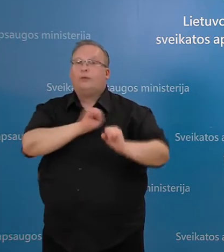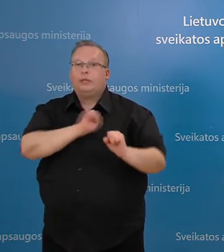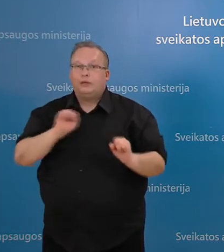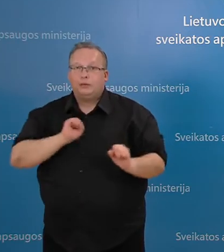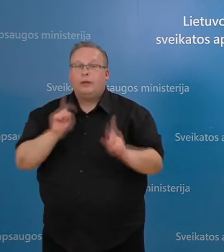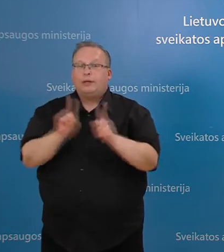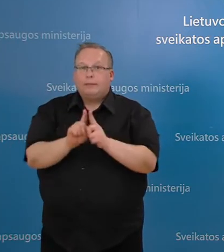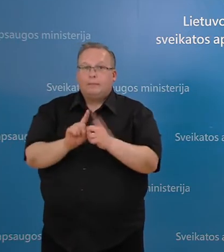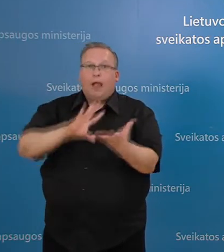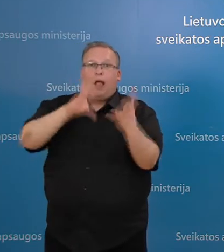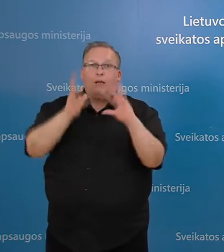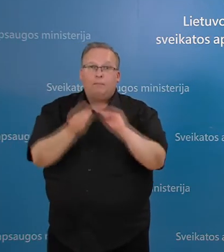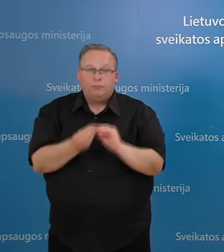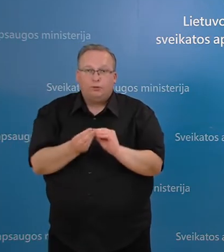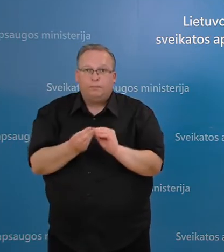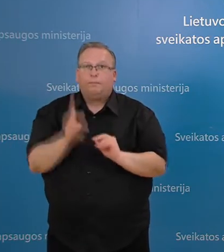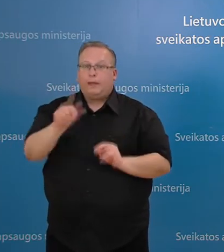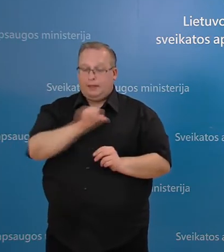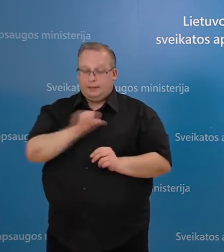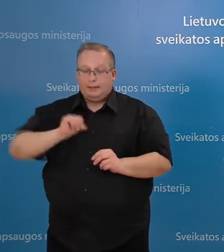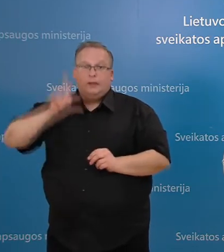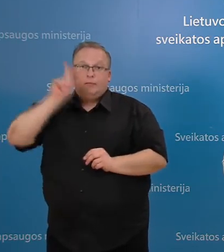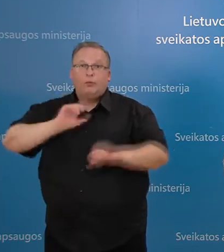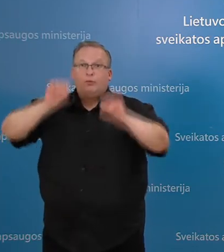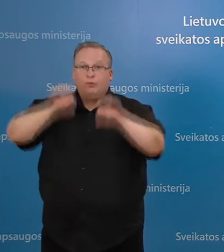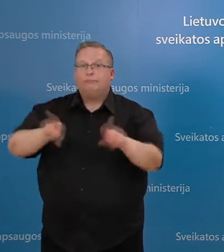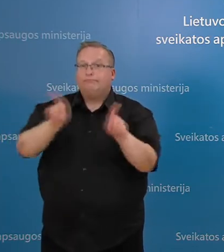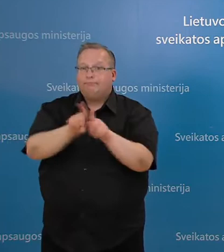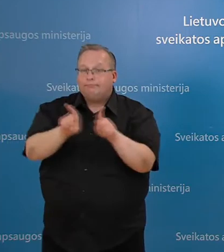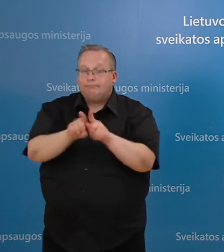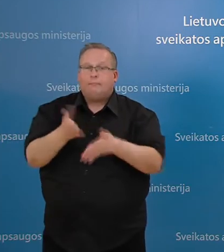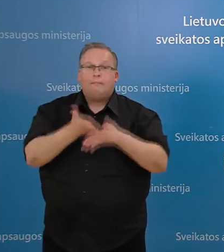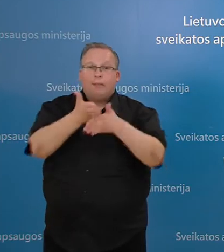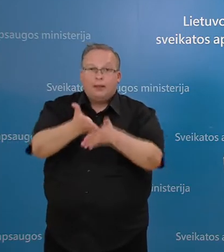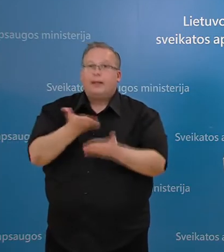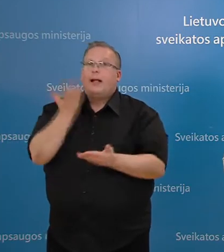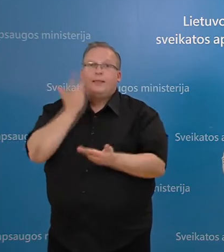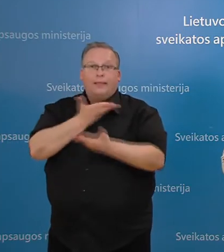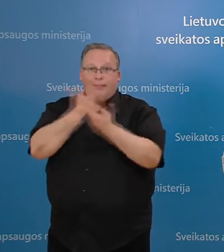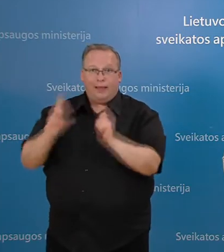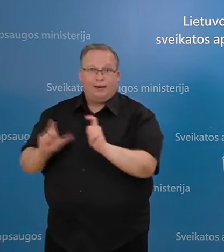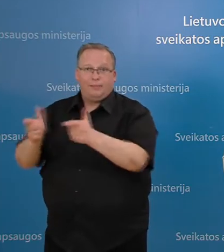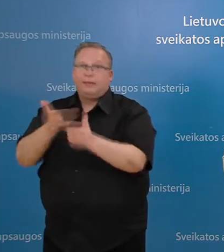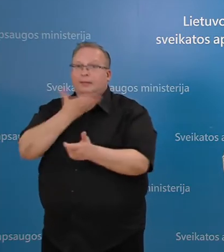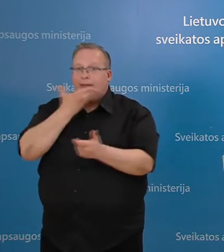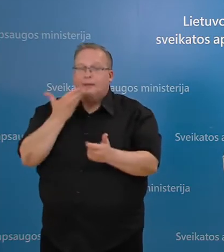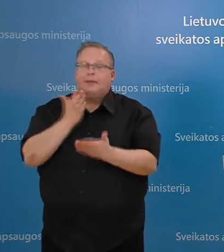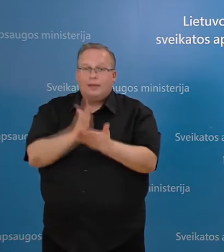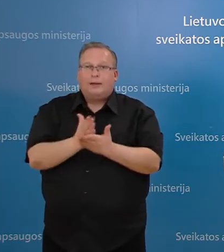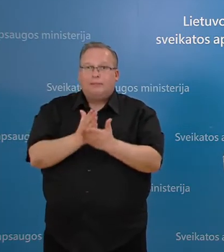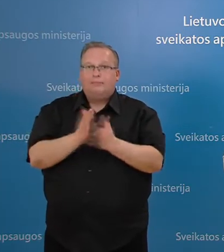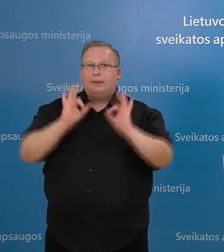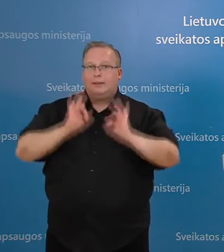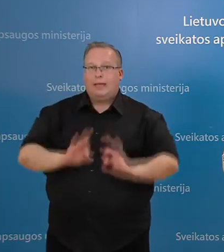dėl apimčių, bet vėlgi, na, tie savanoriai gali lygiai taip pat padėti, nesant karantinui. Tai yra, na, daugiau teisinis